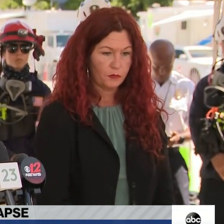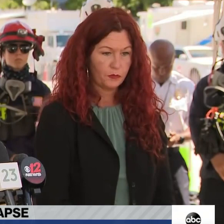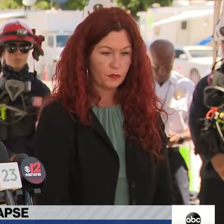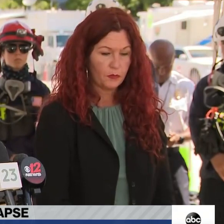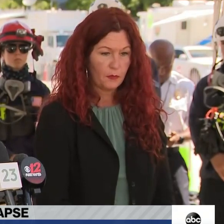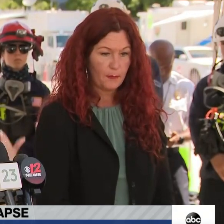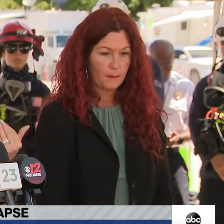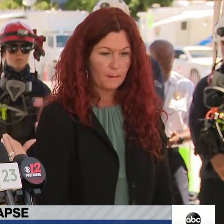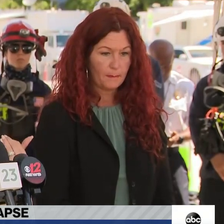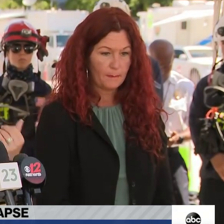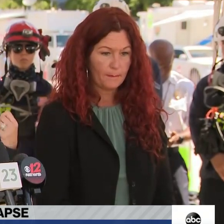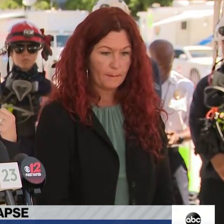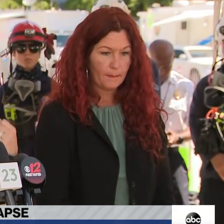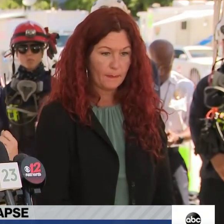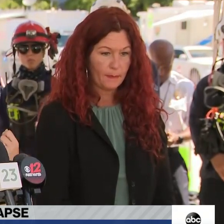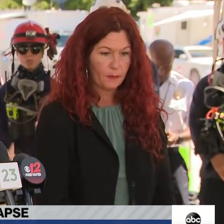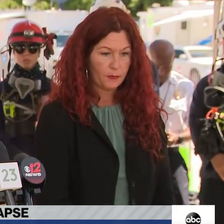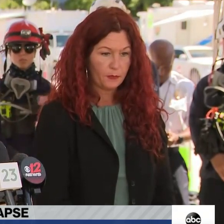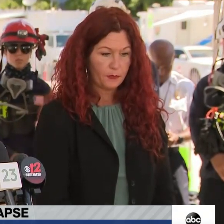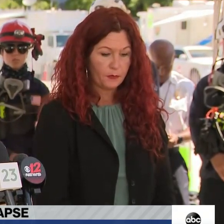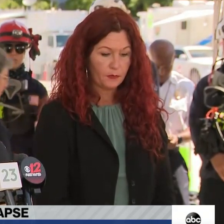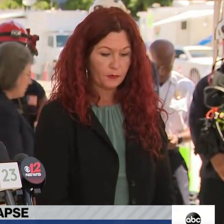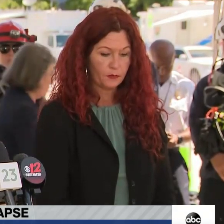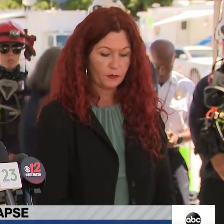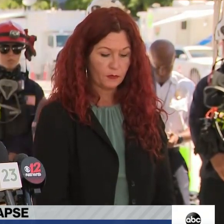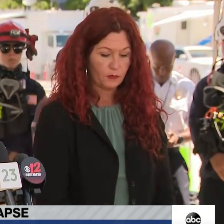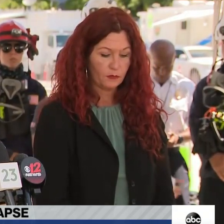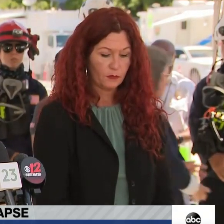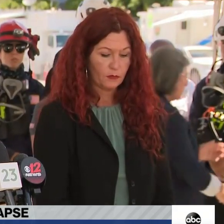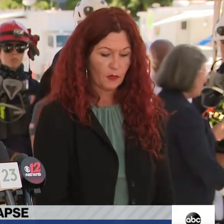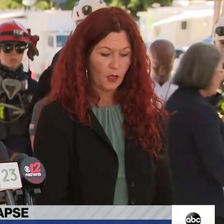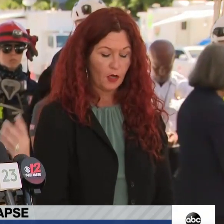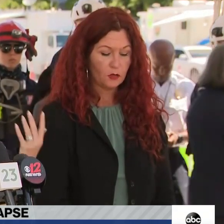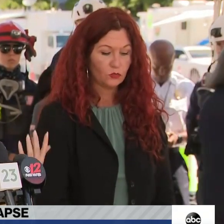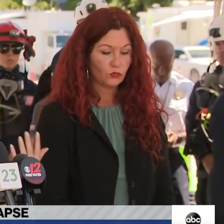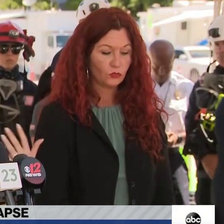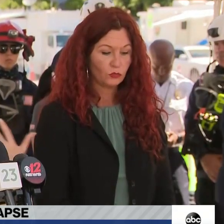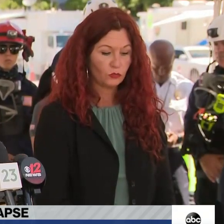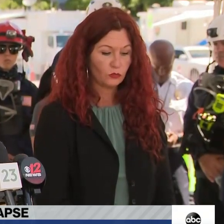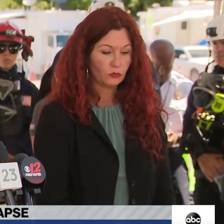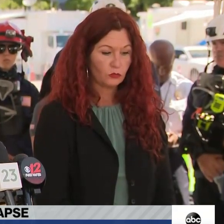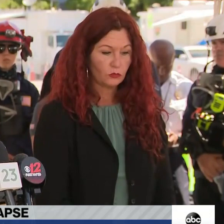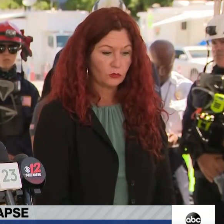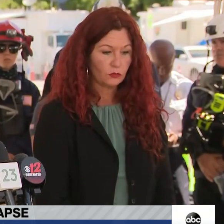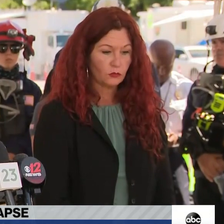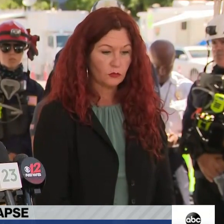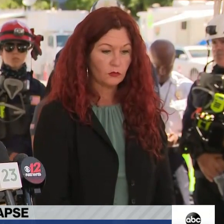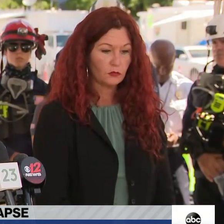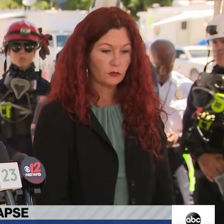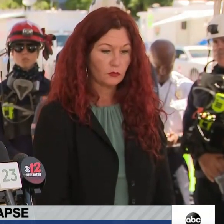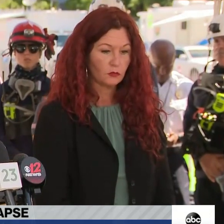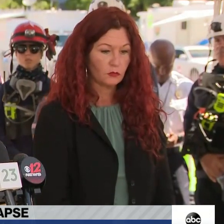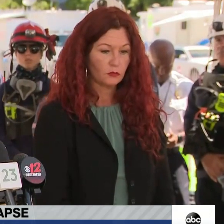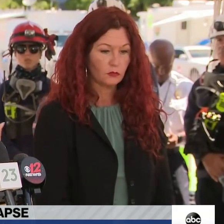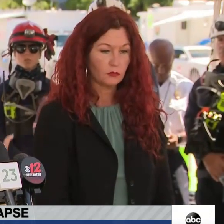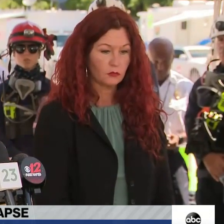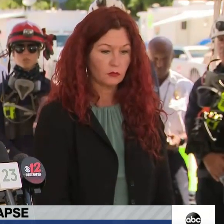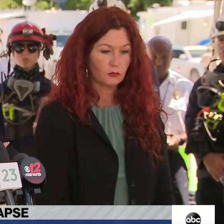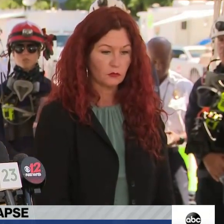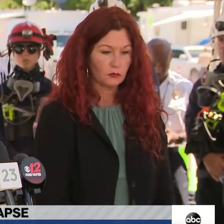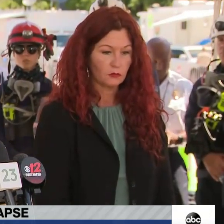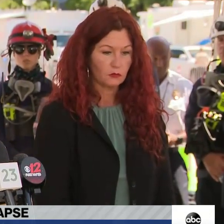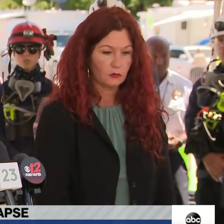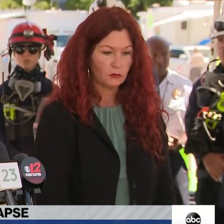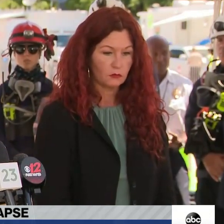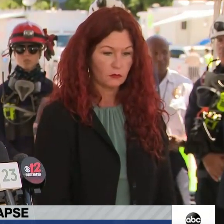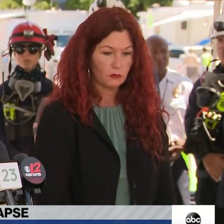bastante difícil porque muchos que sobrevivieron el colapso tienen muchos de sus artículos personales y entendemos